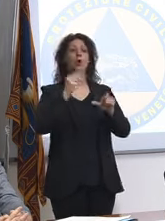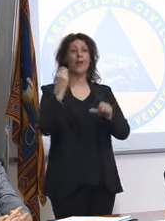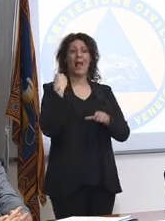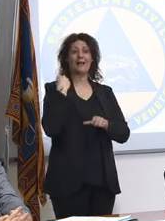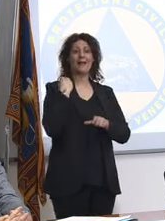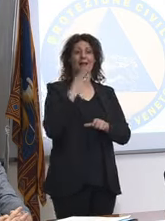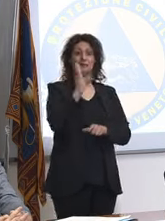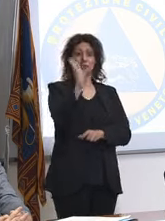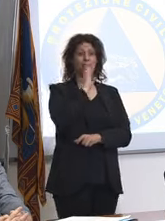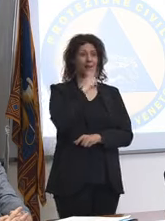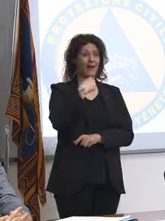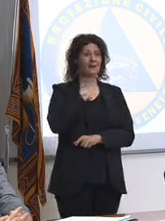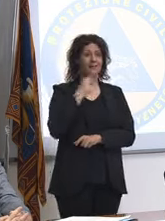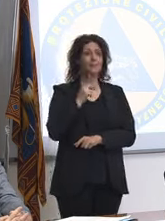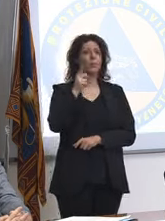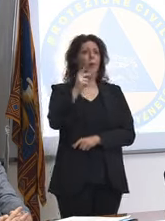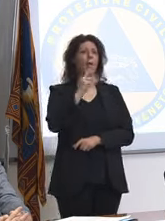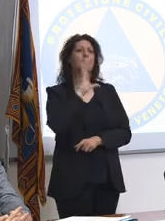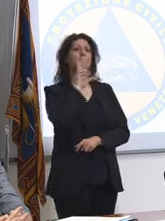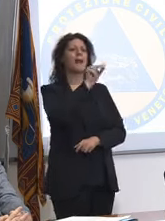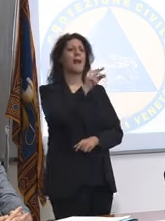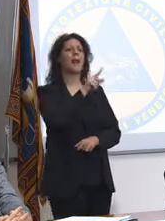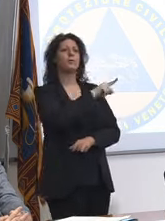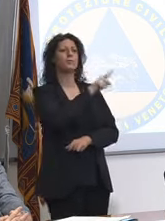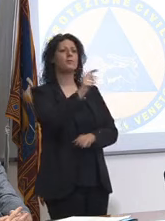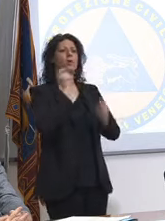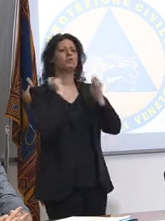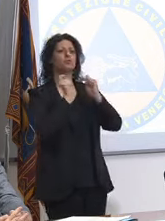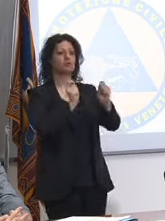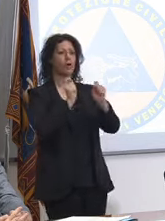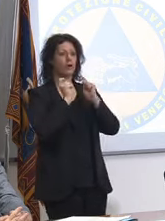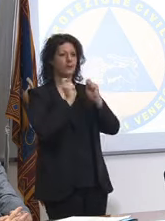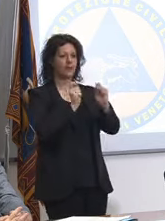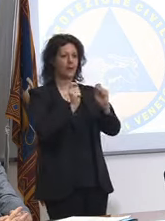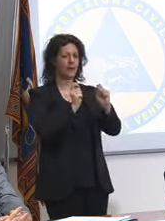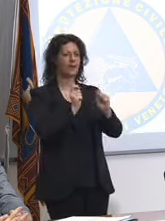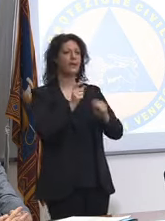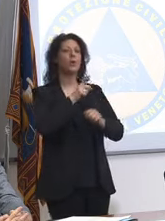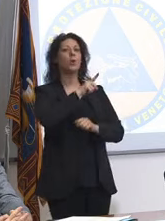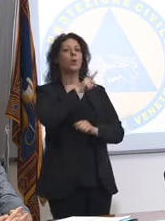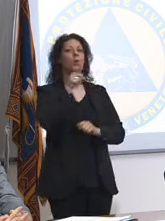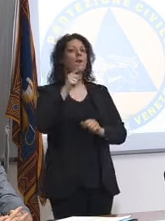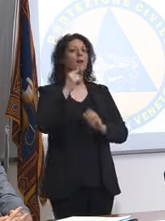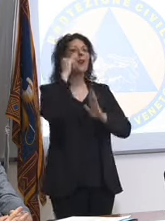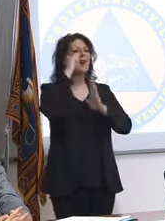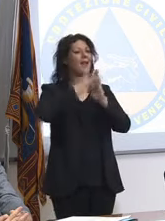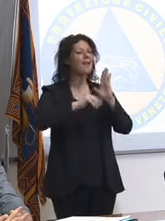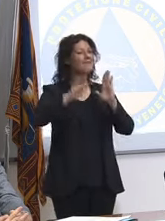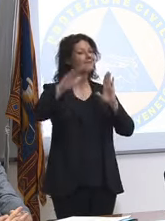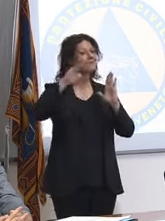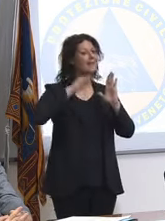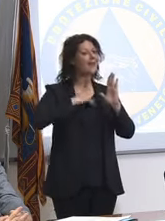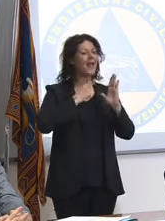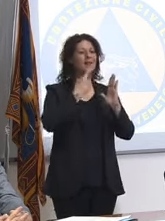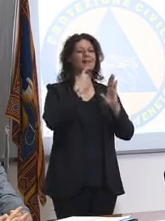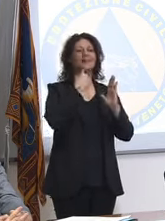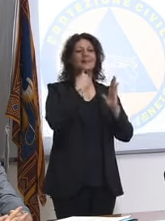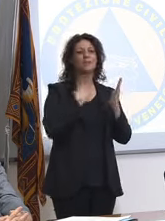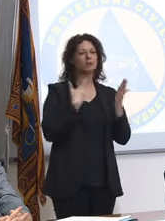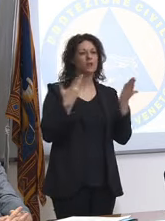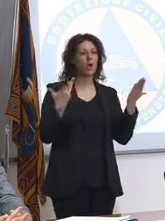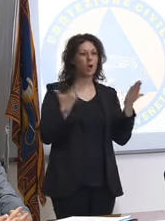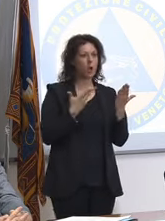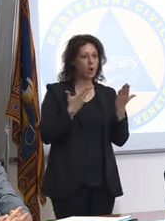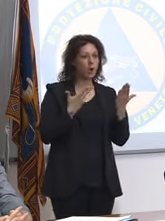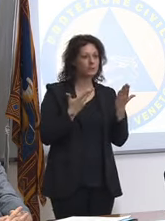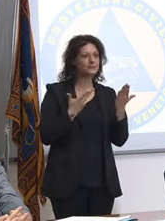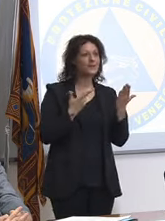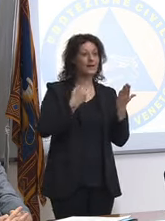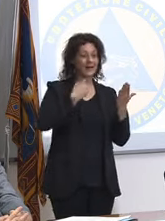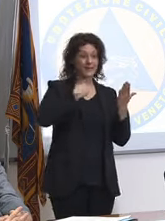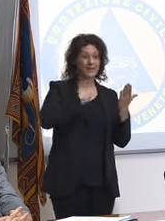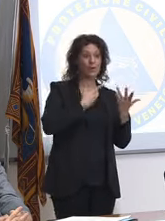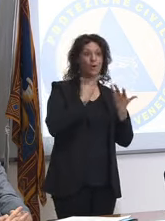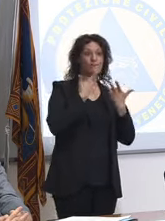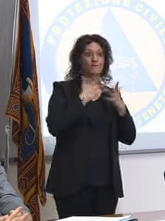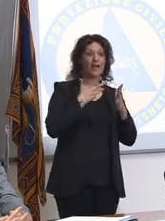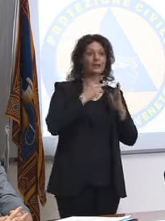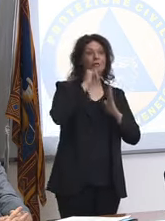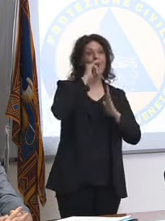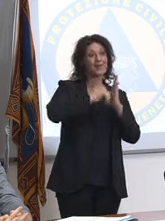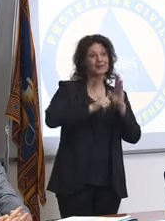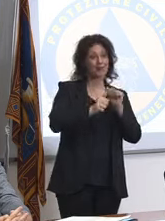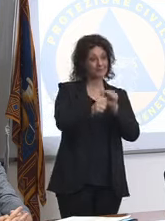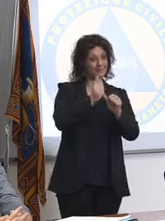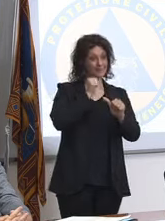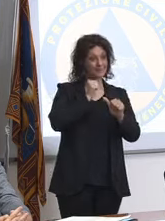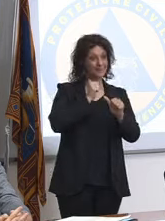formale, no. La lettera che ha scritto è stata di chiarimento a seguito della lettera che io ho preparato a firma del dottor Mantoani,